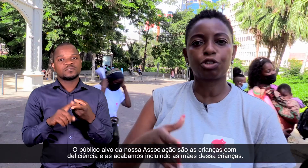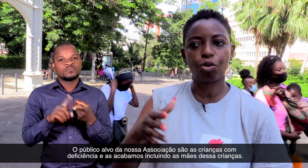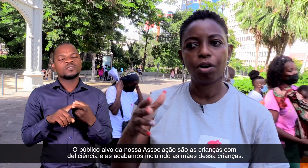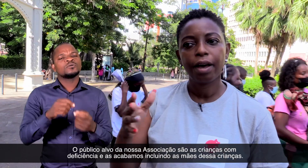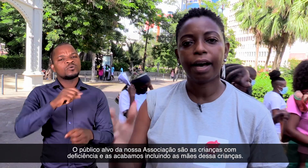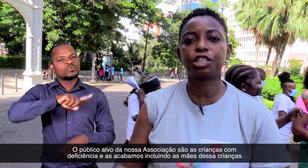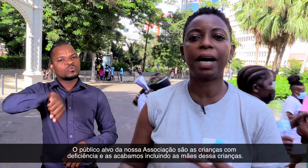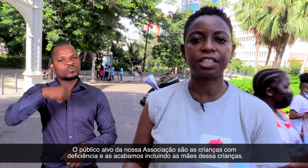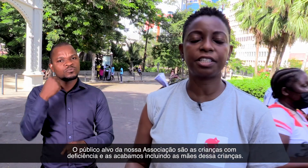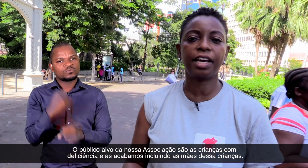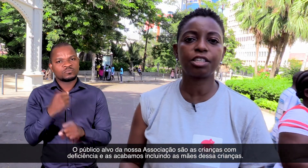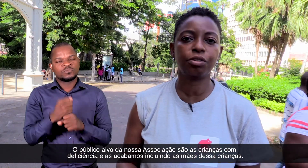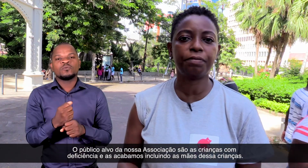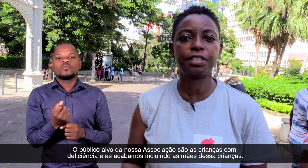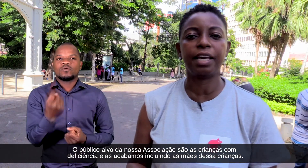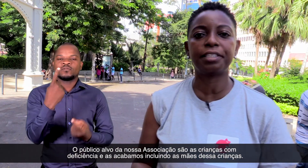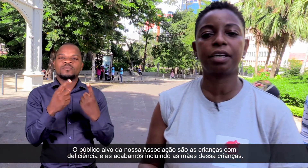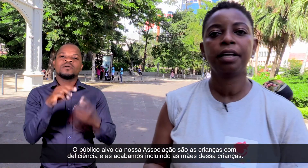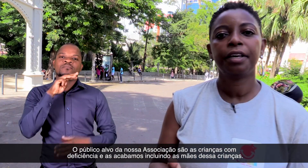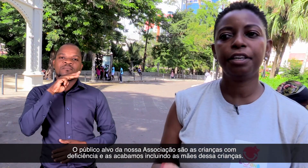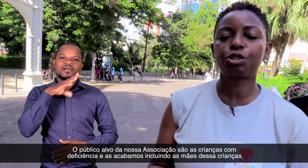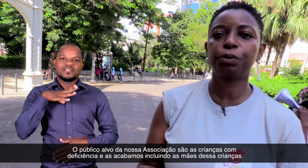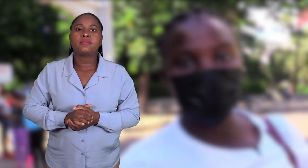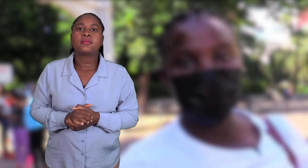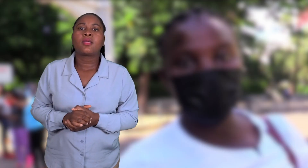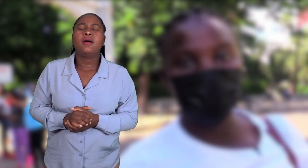trabalhamos com as mães das crianças com deficiência.